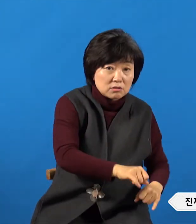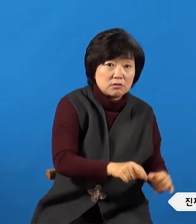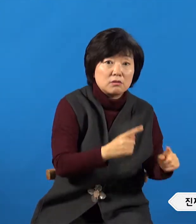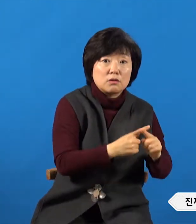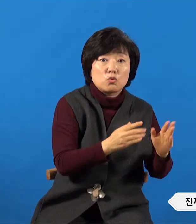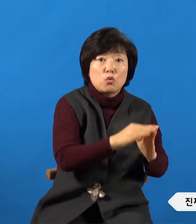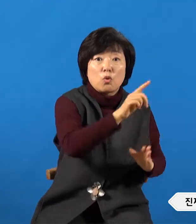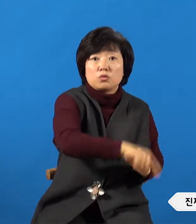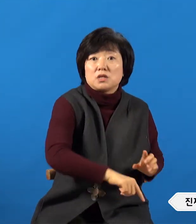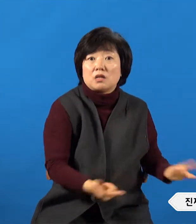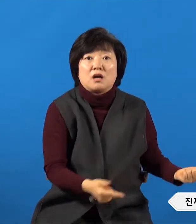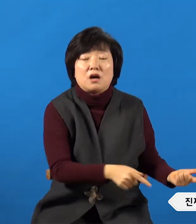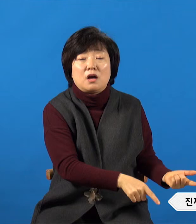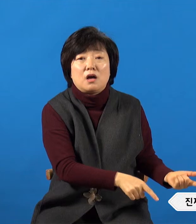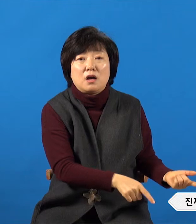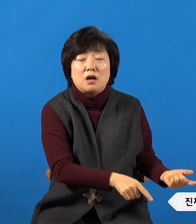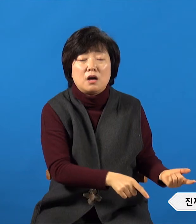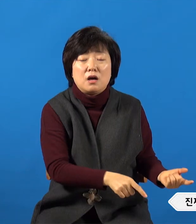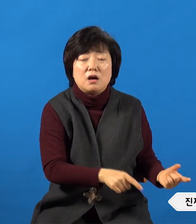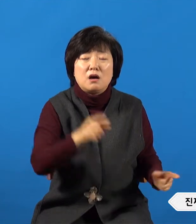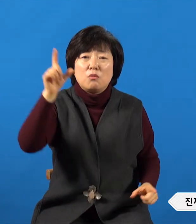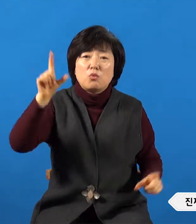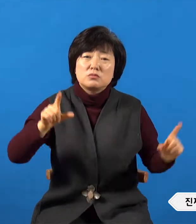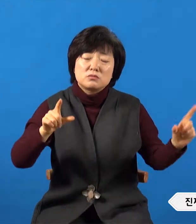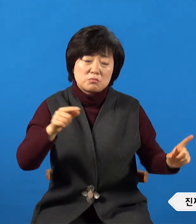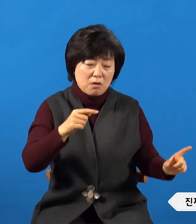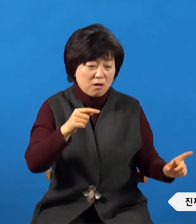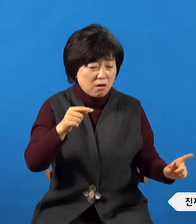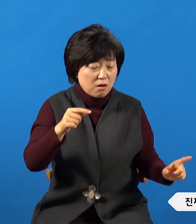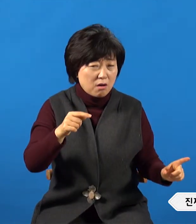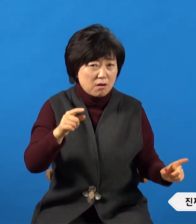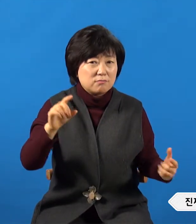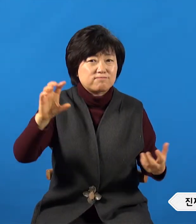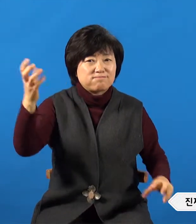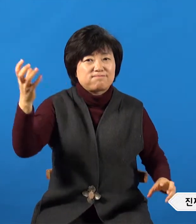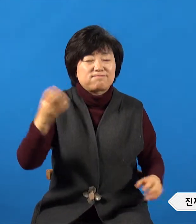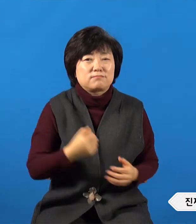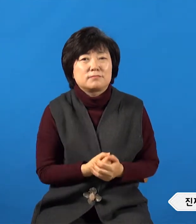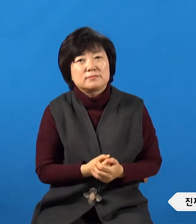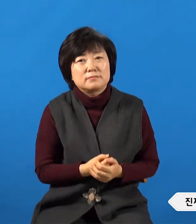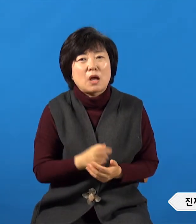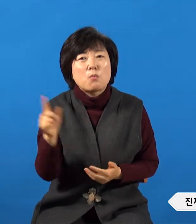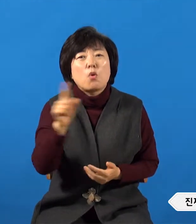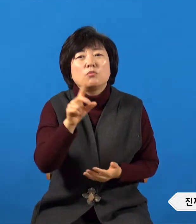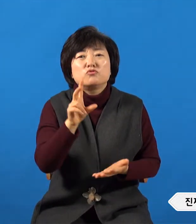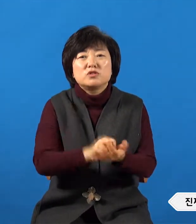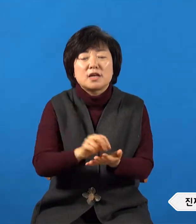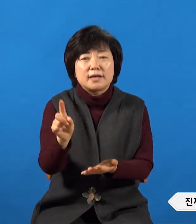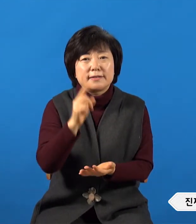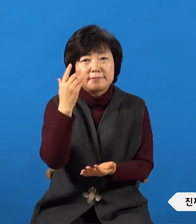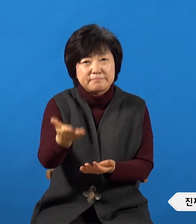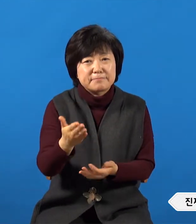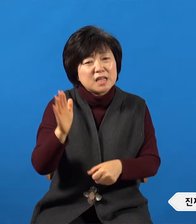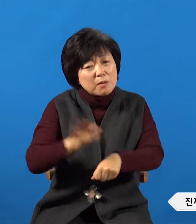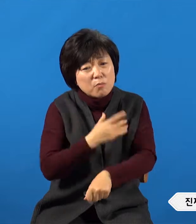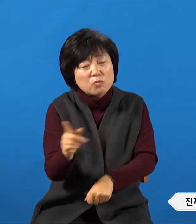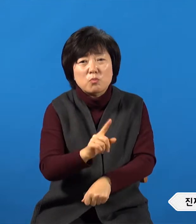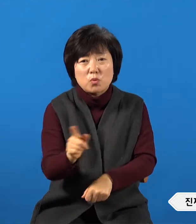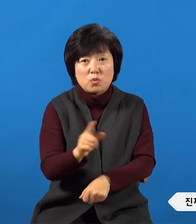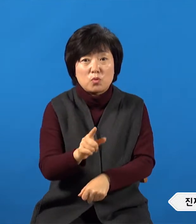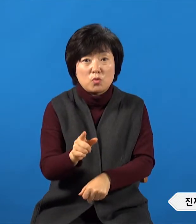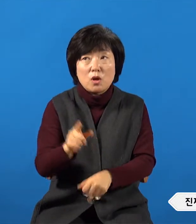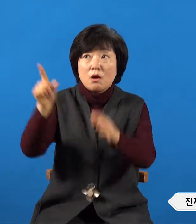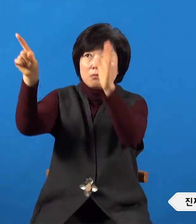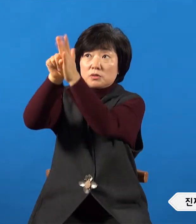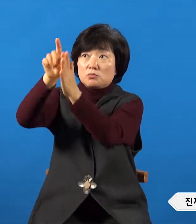교회에 나오지 않는 자녀들의 모습을 우리는 발견하기도 합니다. 무엇이 잘못되었을까요? 믿음이